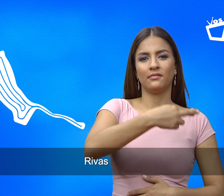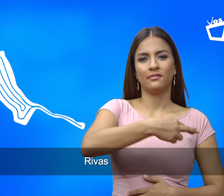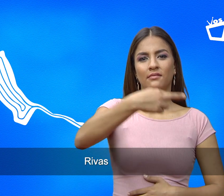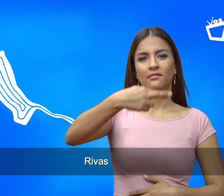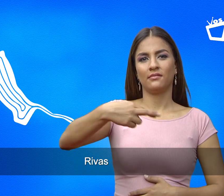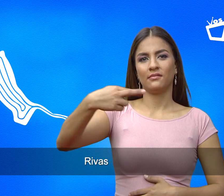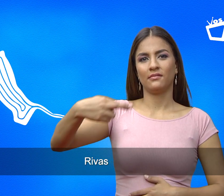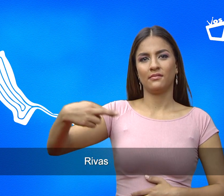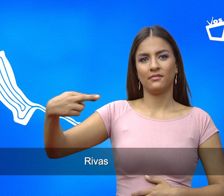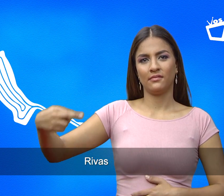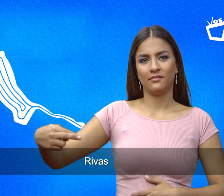rivas